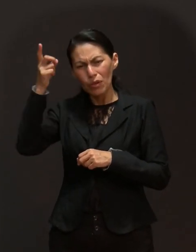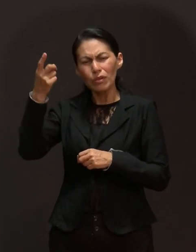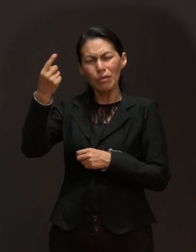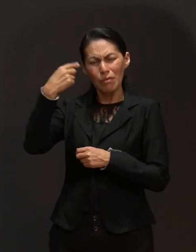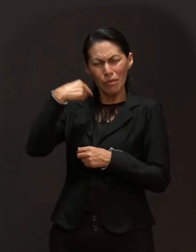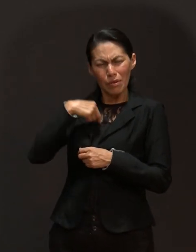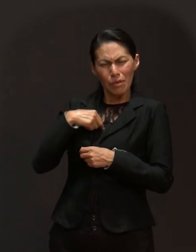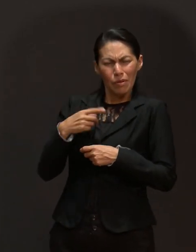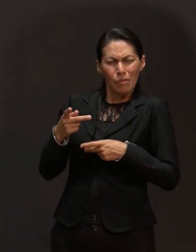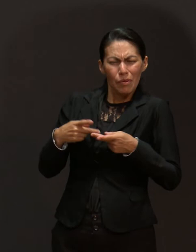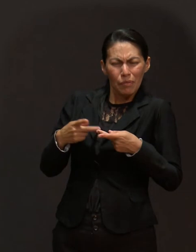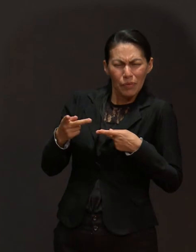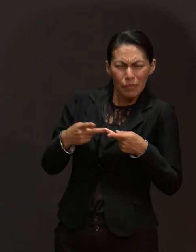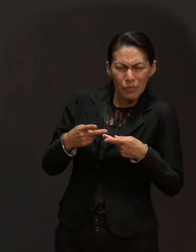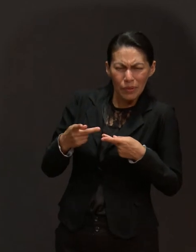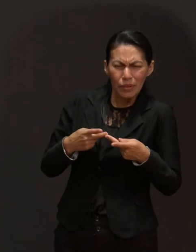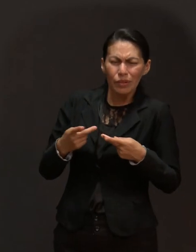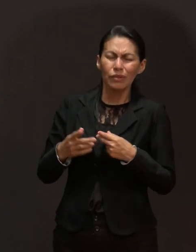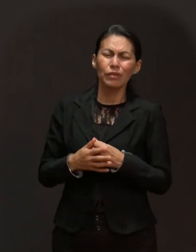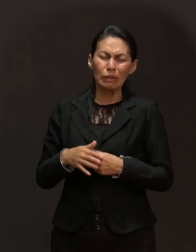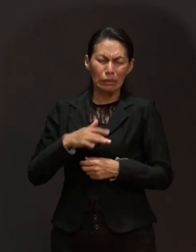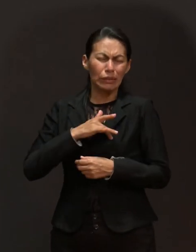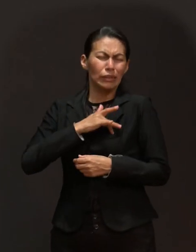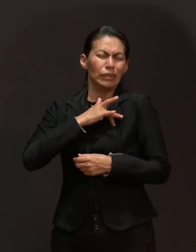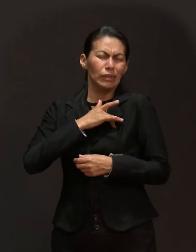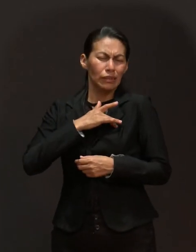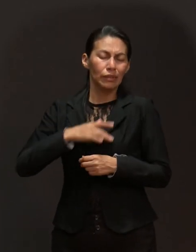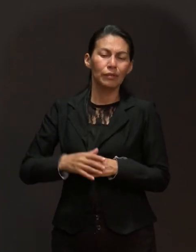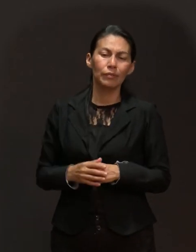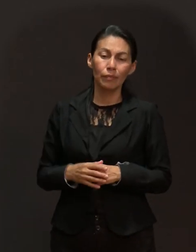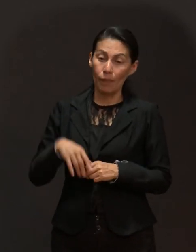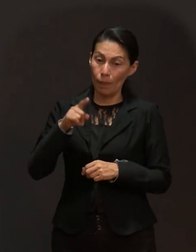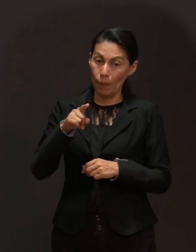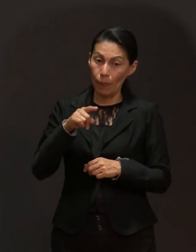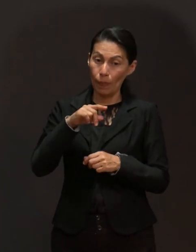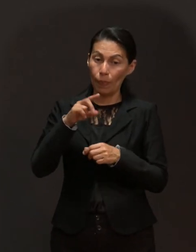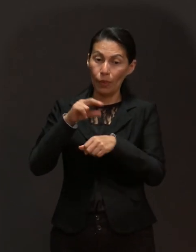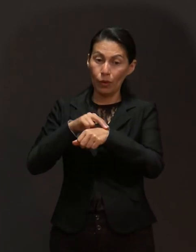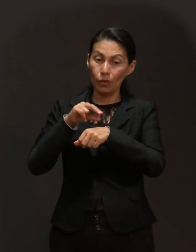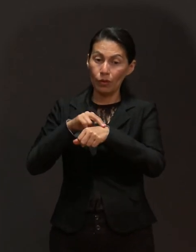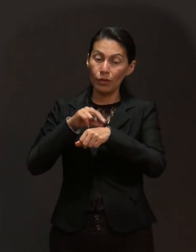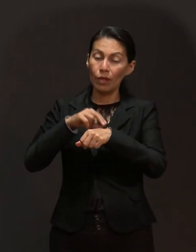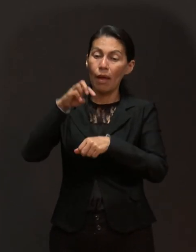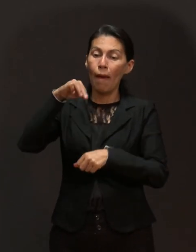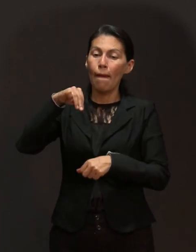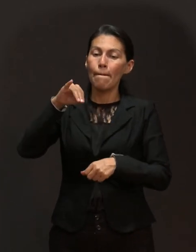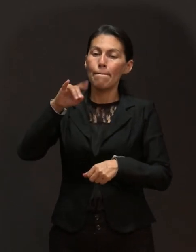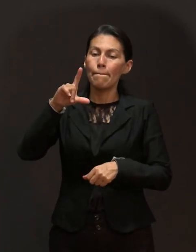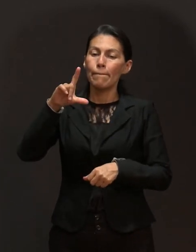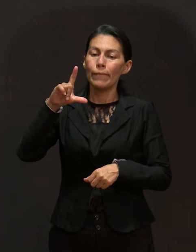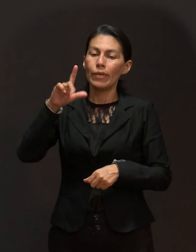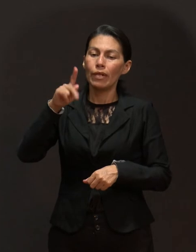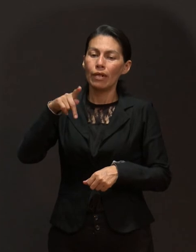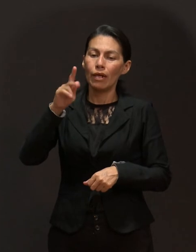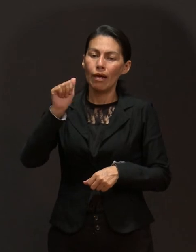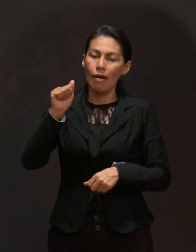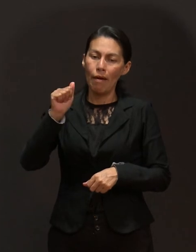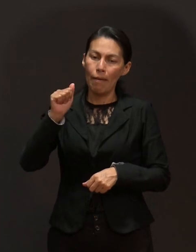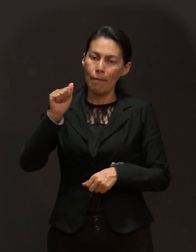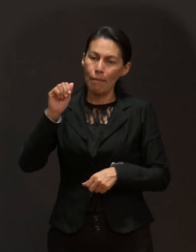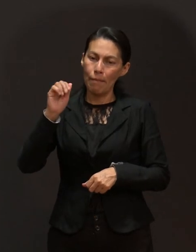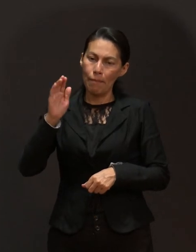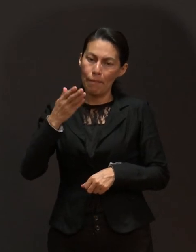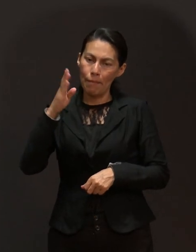Dios me estaba preparando para algo grande yo sentía ahí me recibió la doctora Milca Brañez directora